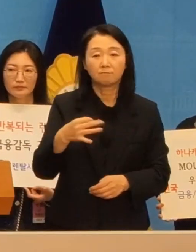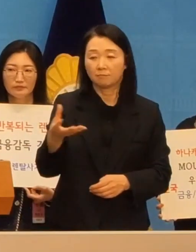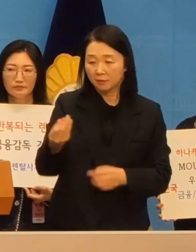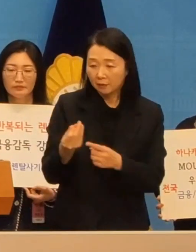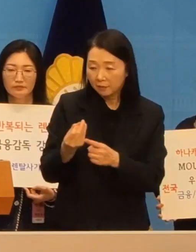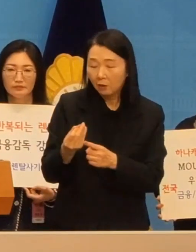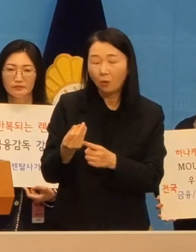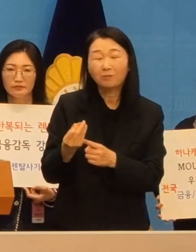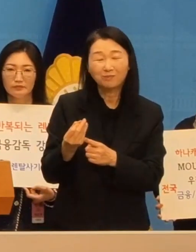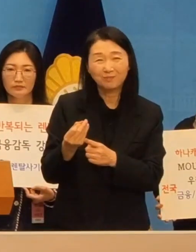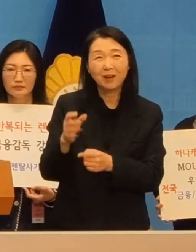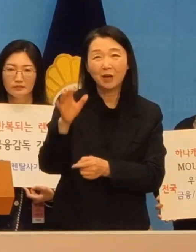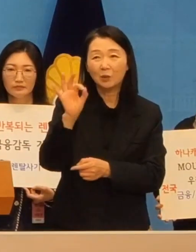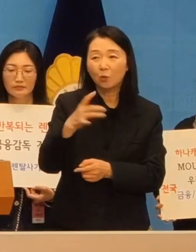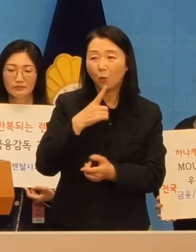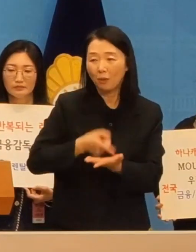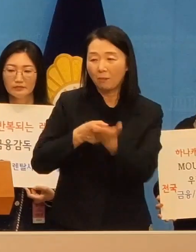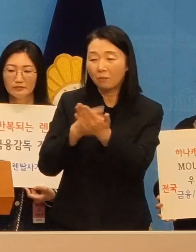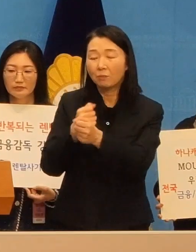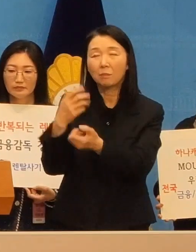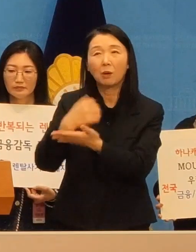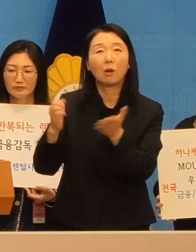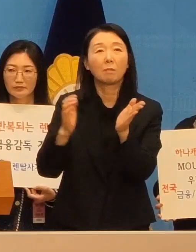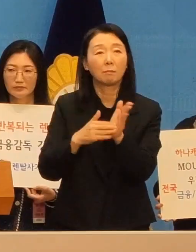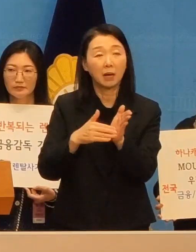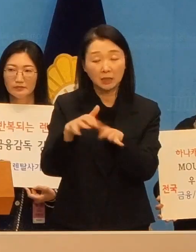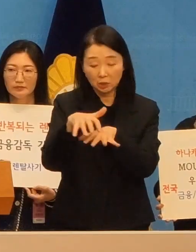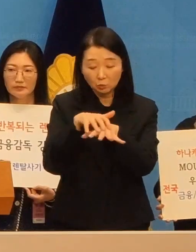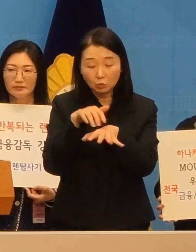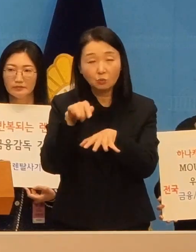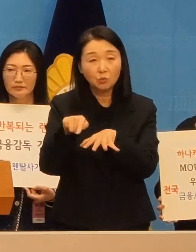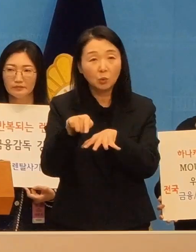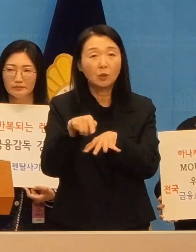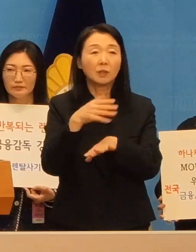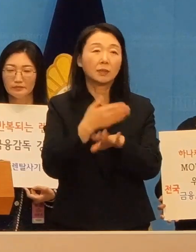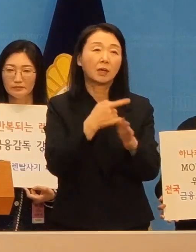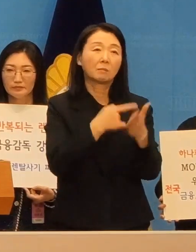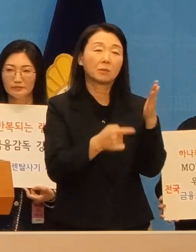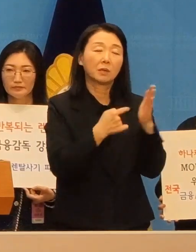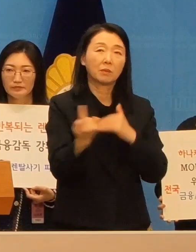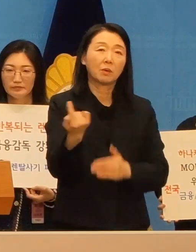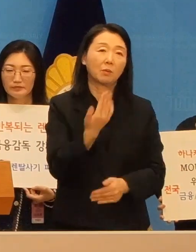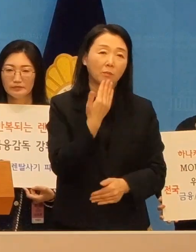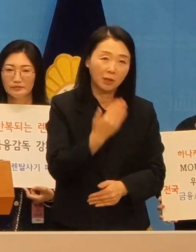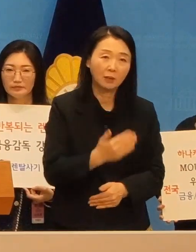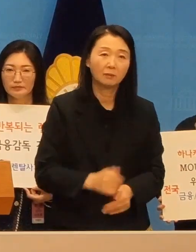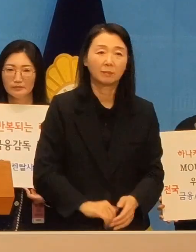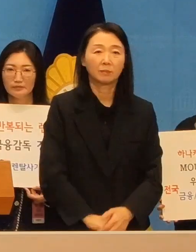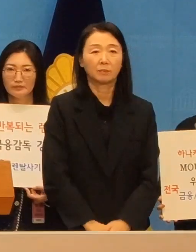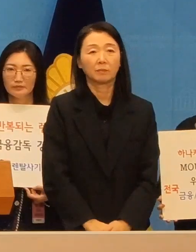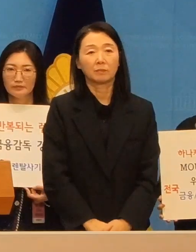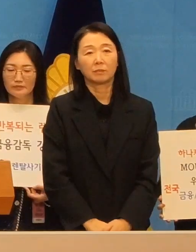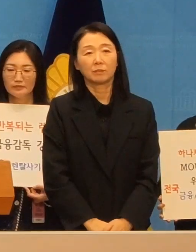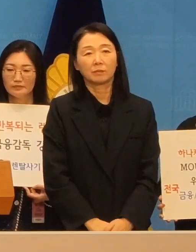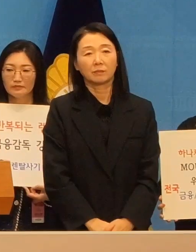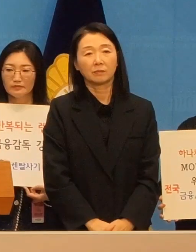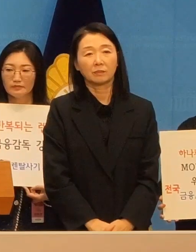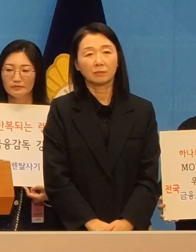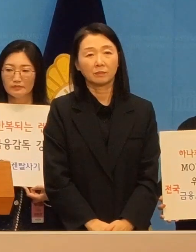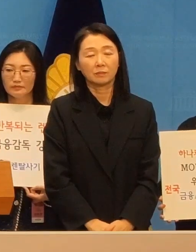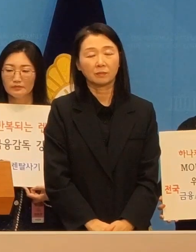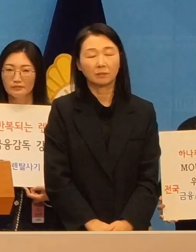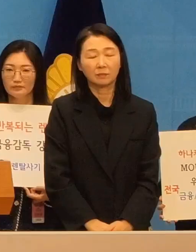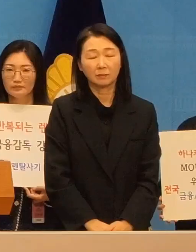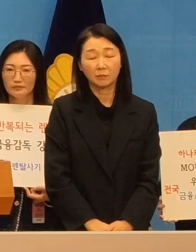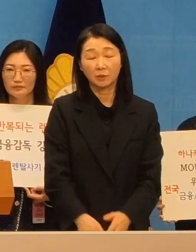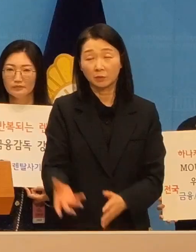지급 청구권만 양수하는 상품 구조는 또 다른 피해가 반복될 수 있다. 따라서 팩토링